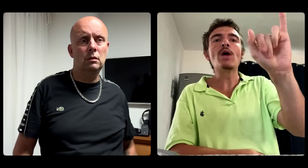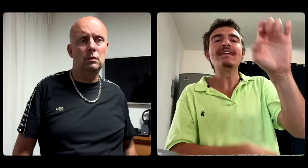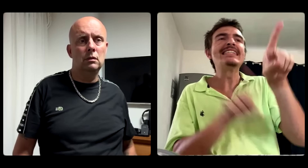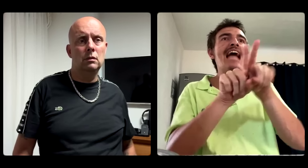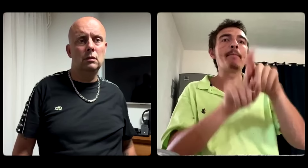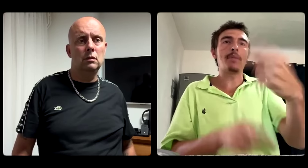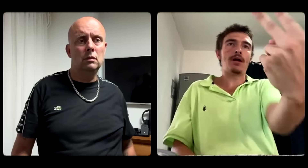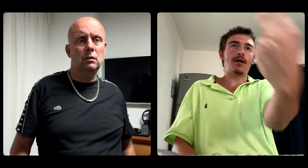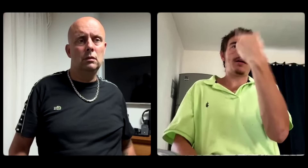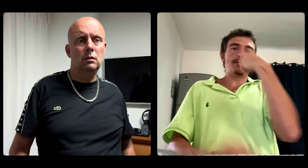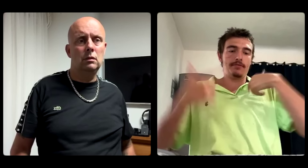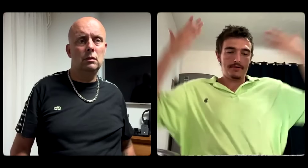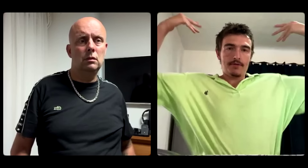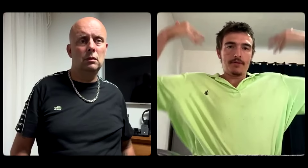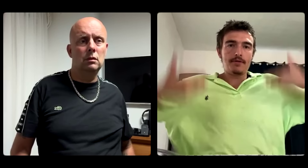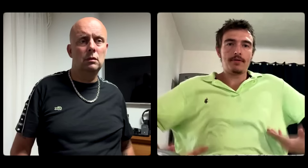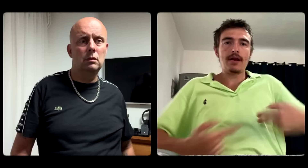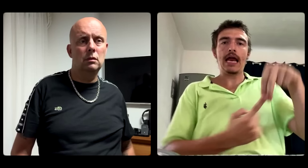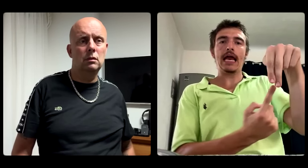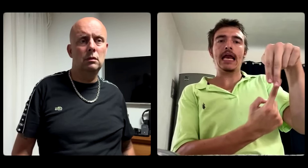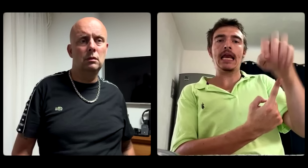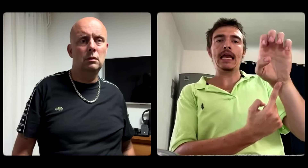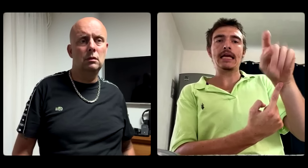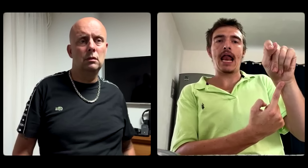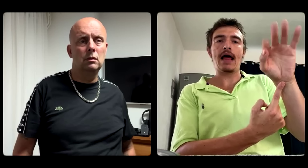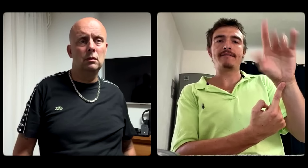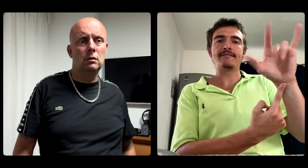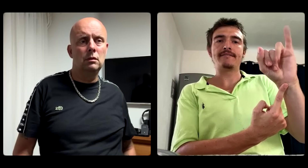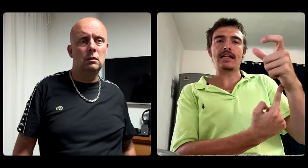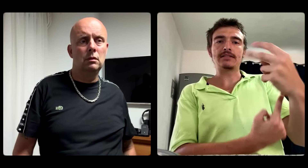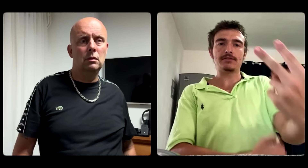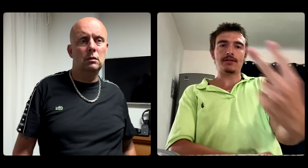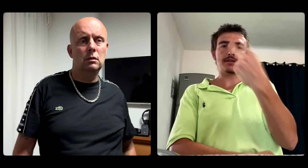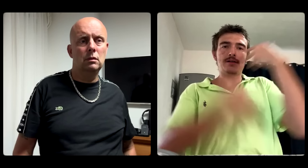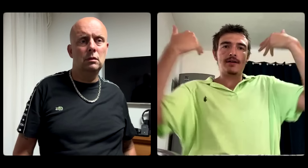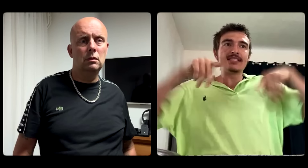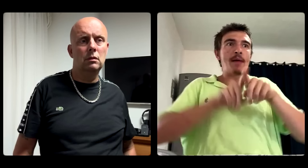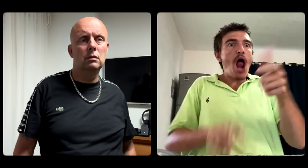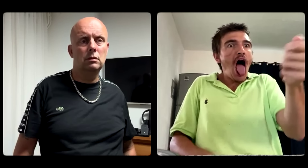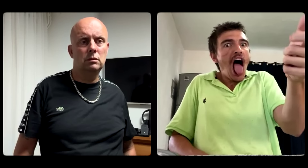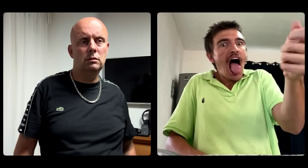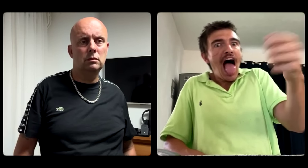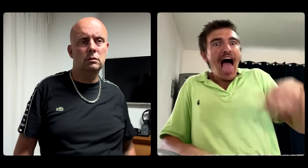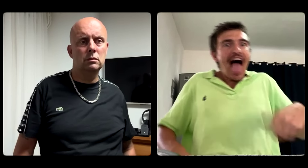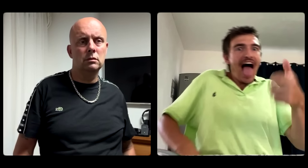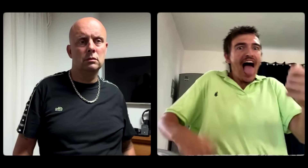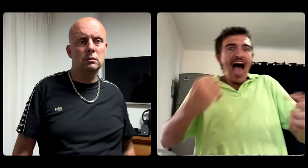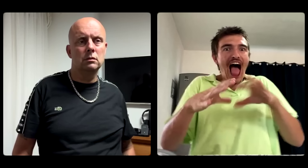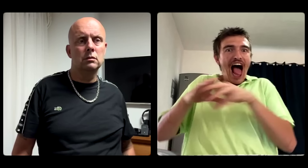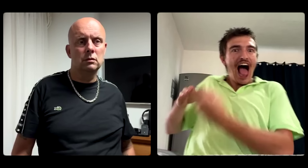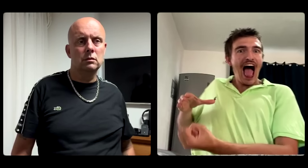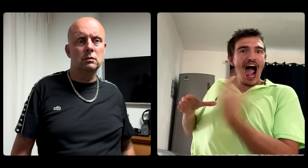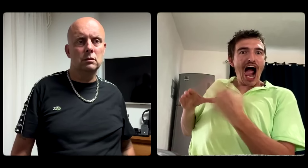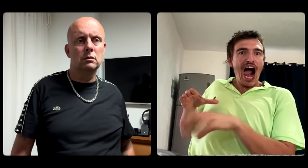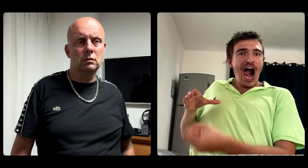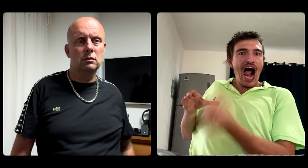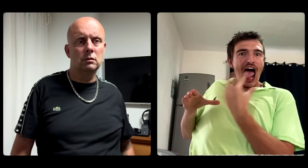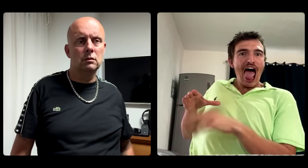want hij was net wakker. Dus hij zegt, kan je alsjeblieft je hond uit? Ik laat die hond uit, ik kom terug. Hij zegt van, ja,